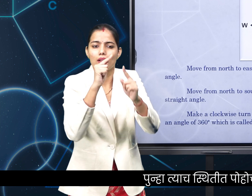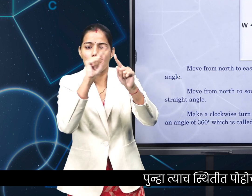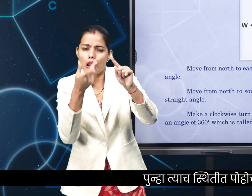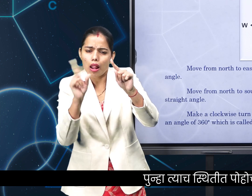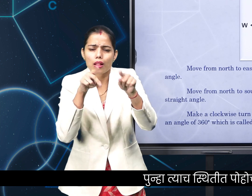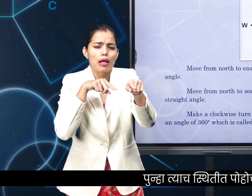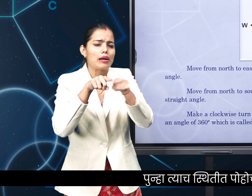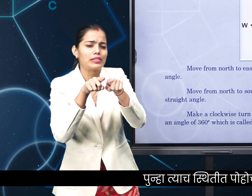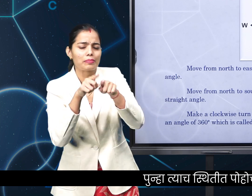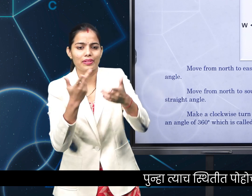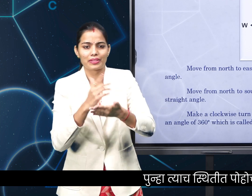म्हणजेच